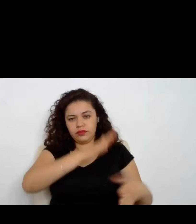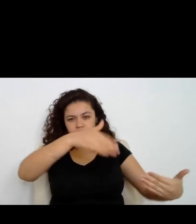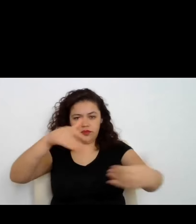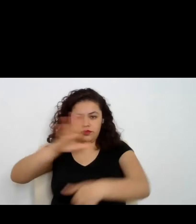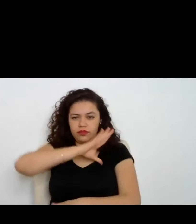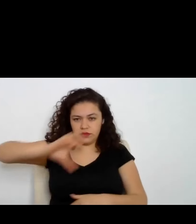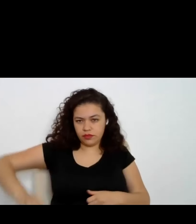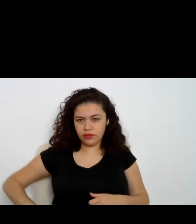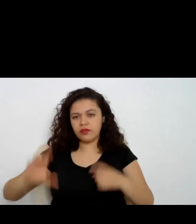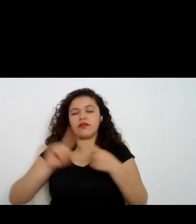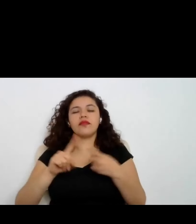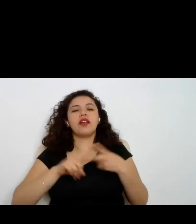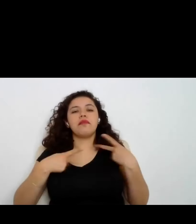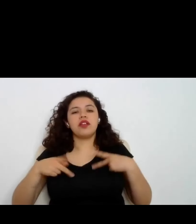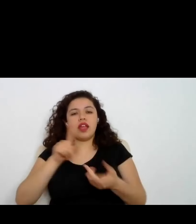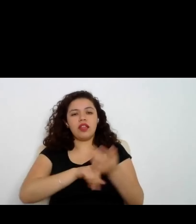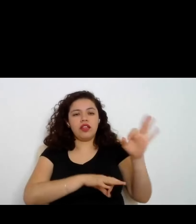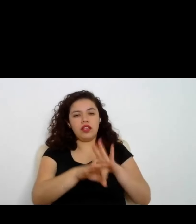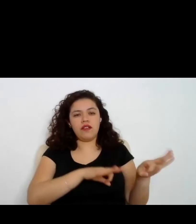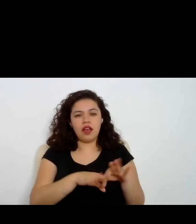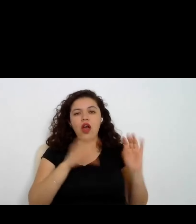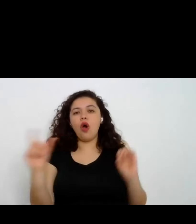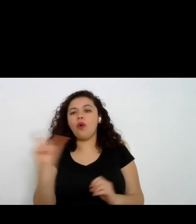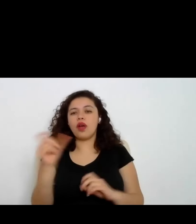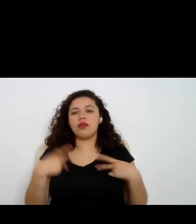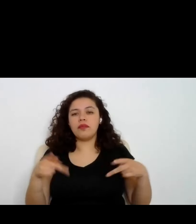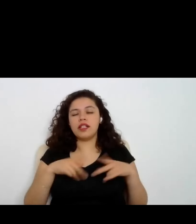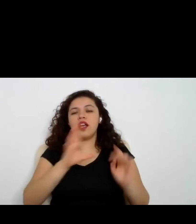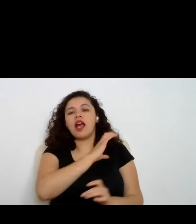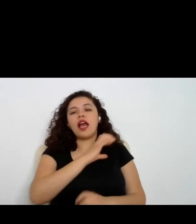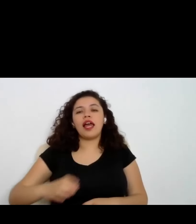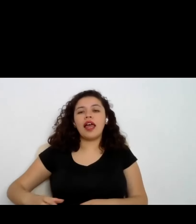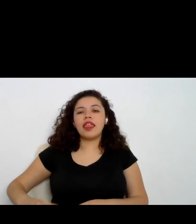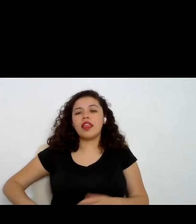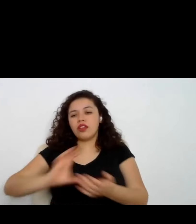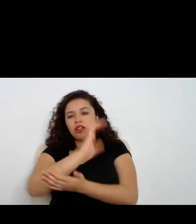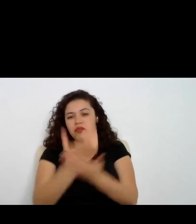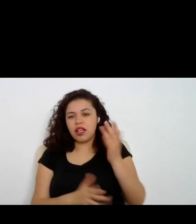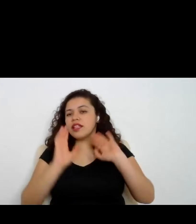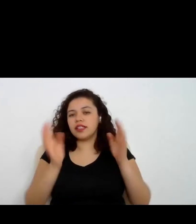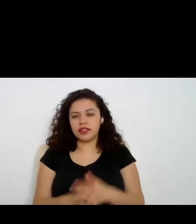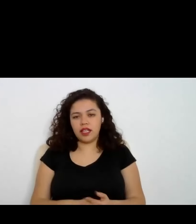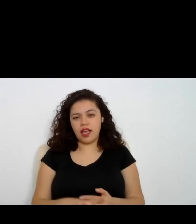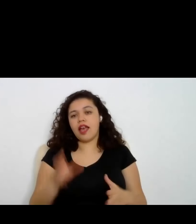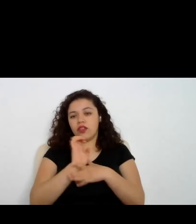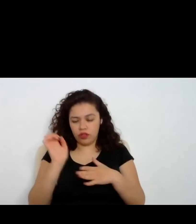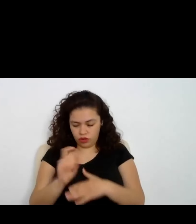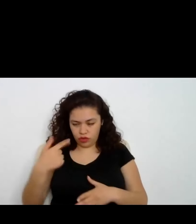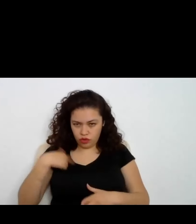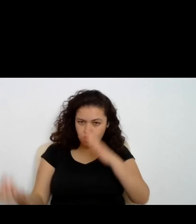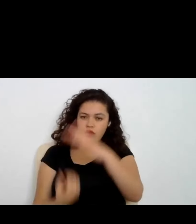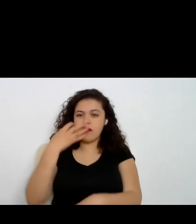candidato a un empleo a cuando el candidato ya se quedó como empleado. Entonces, voy a tener que darle un nuevo aviso